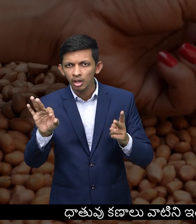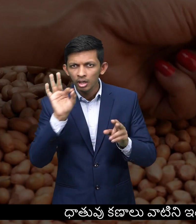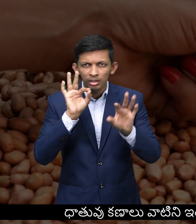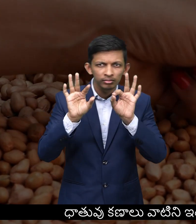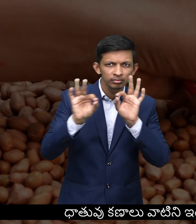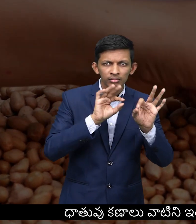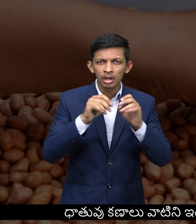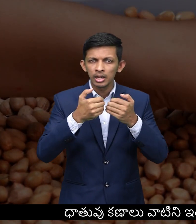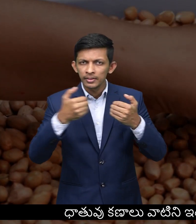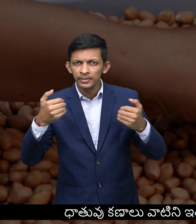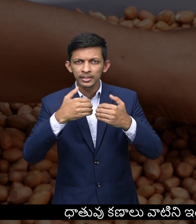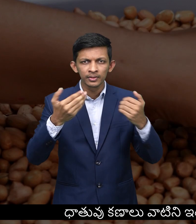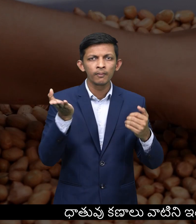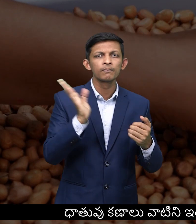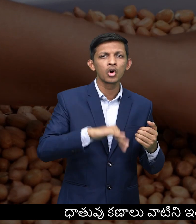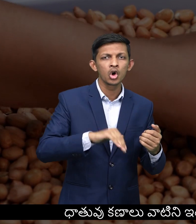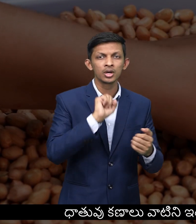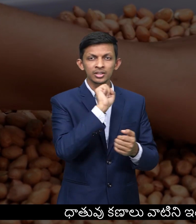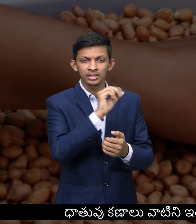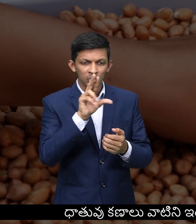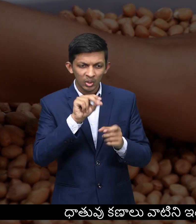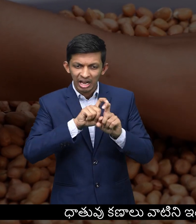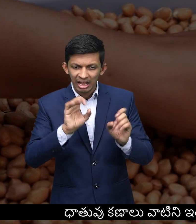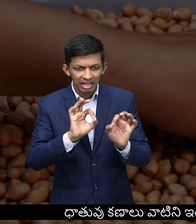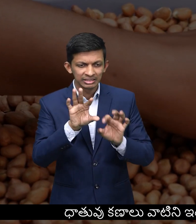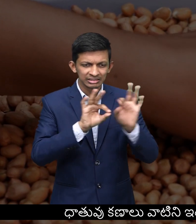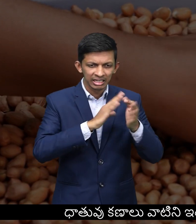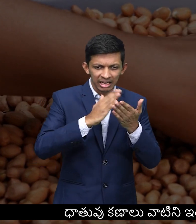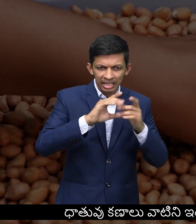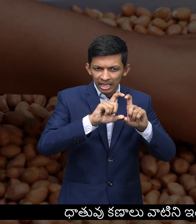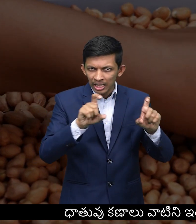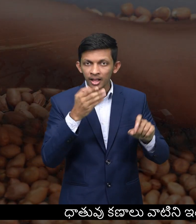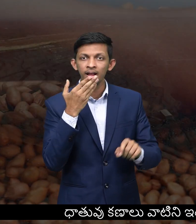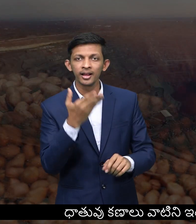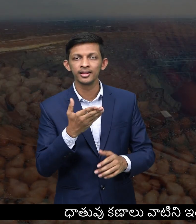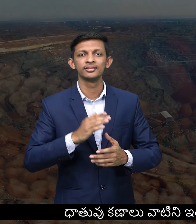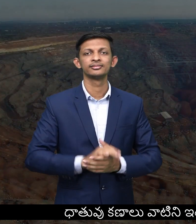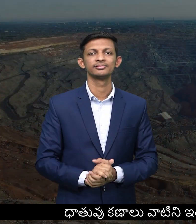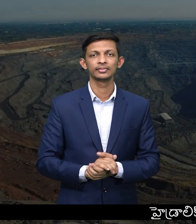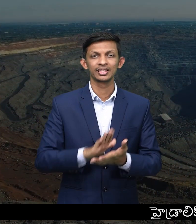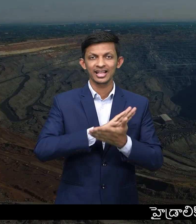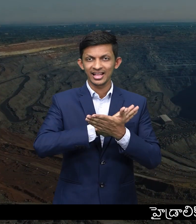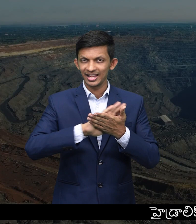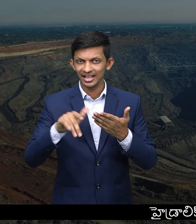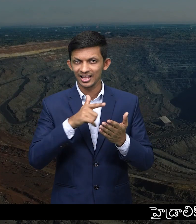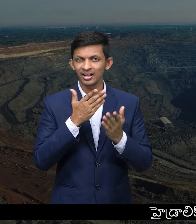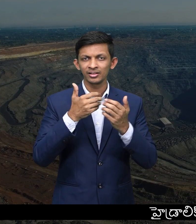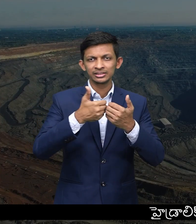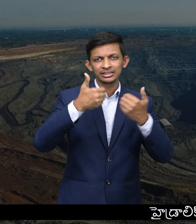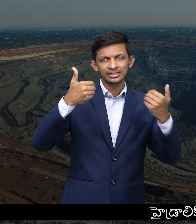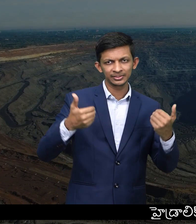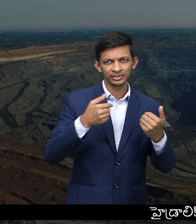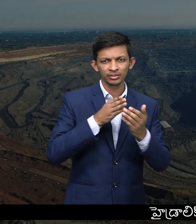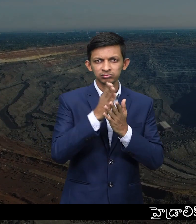ధాతువు కణాలు వాటిని ఇతర మలినాలు నుండి వేరుచేస్తాయి. హైడ్రాలిక్